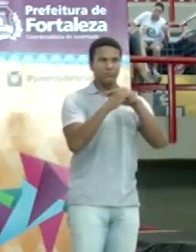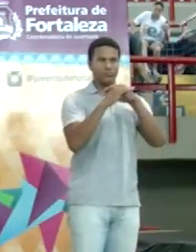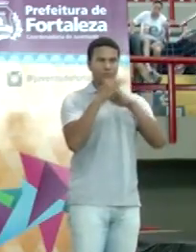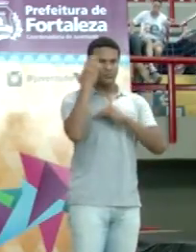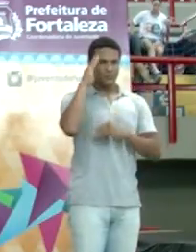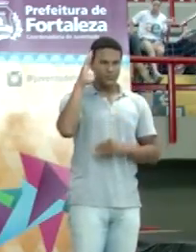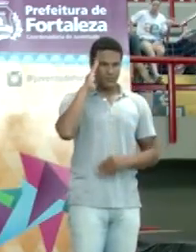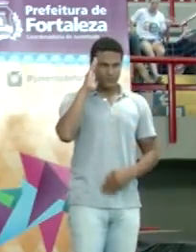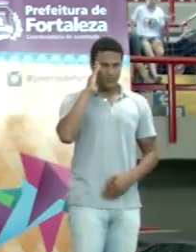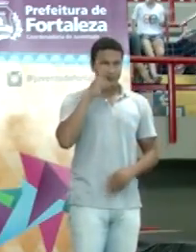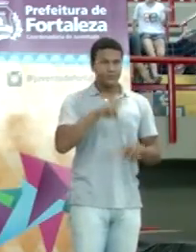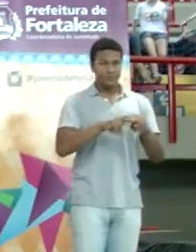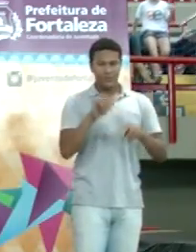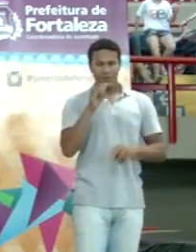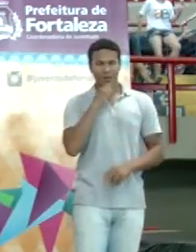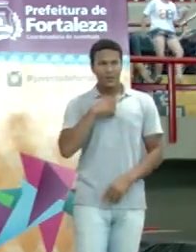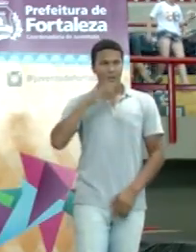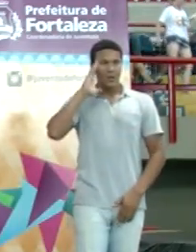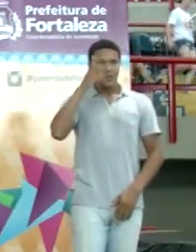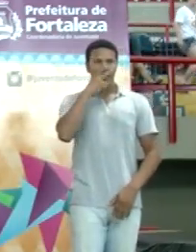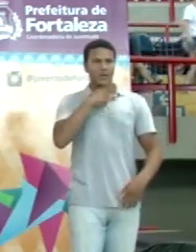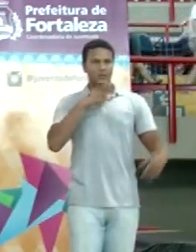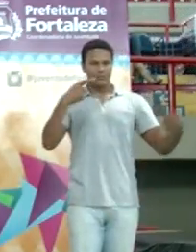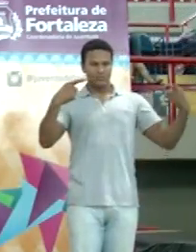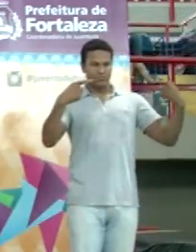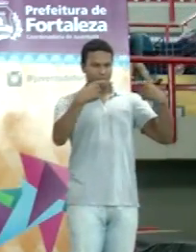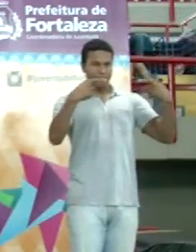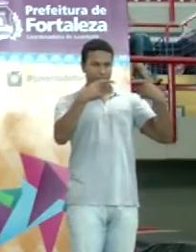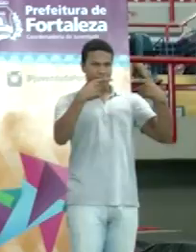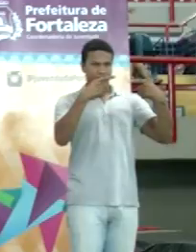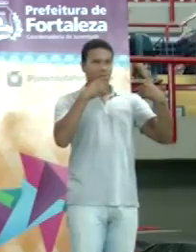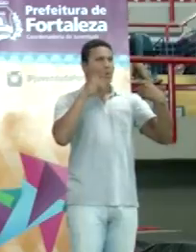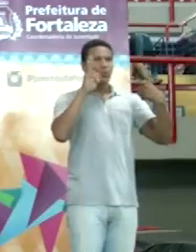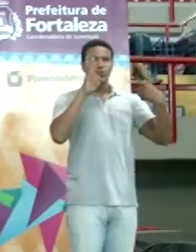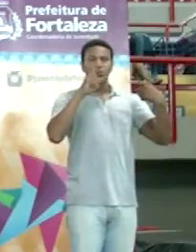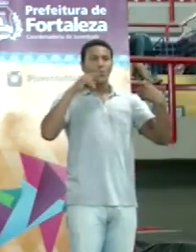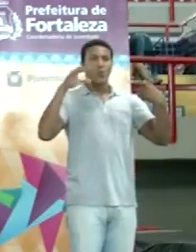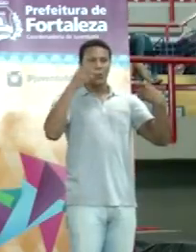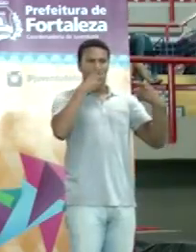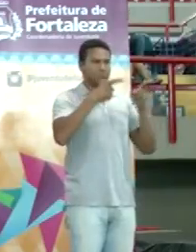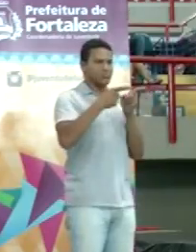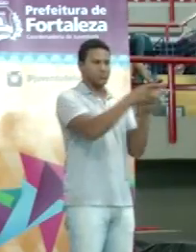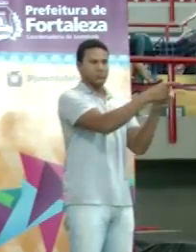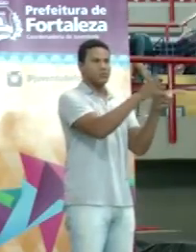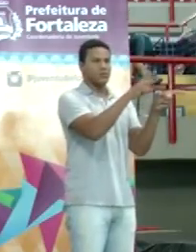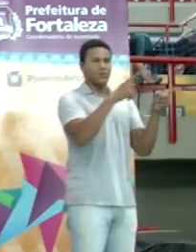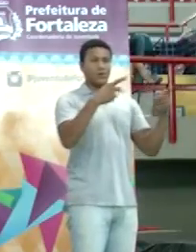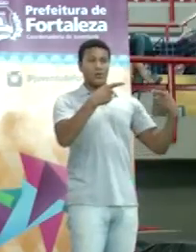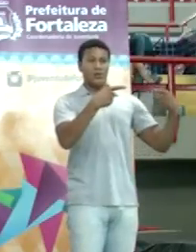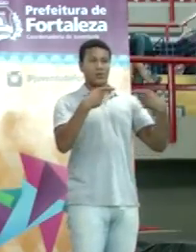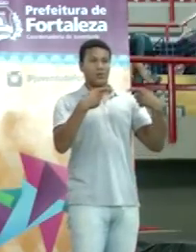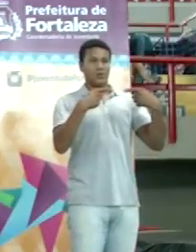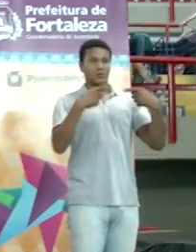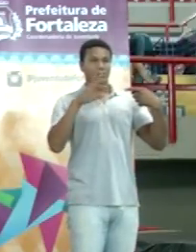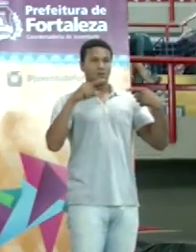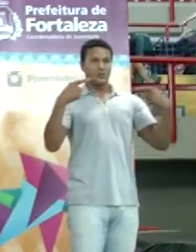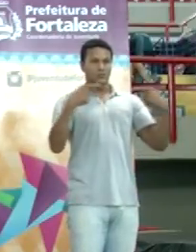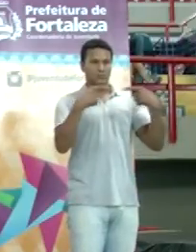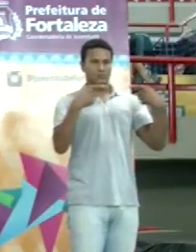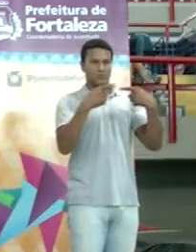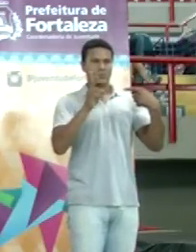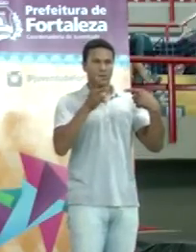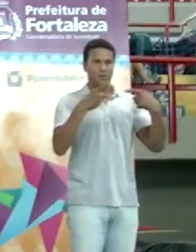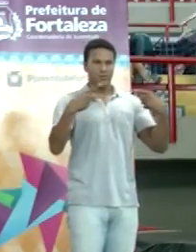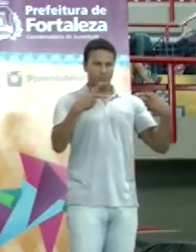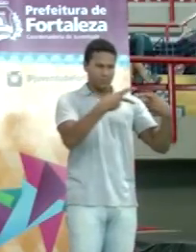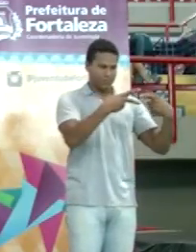uma reação de sentidos opostos, de mesma intensidade e age em corpos? Por isso que